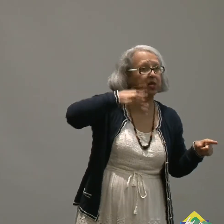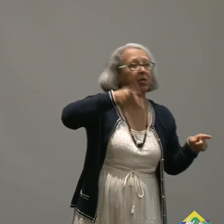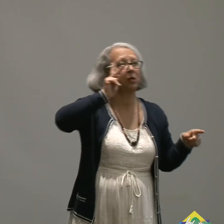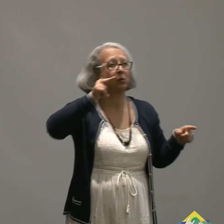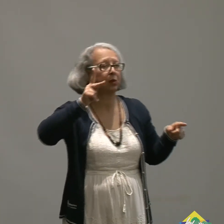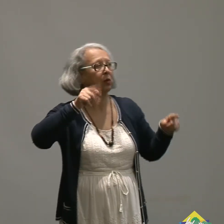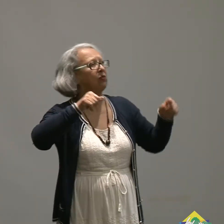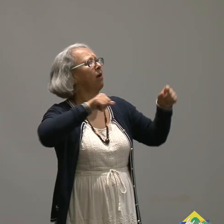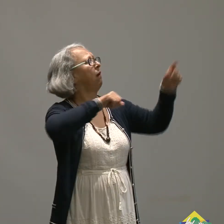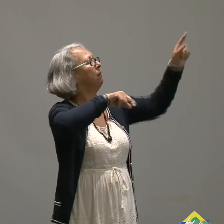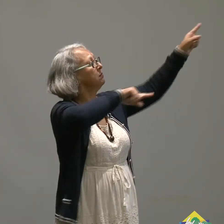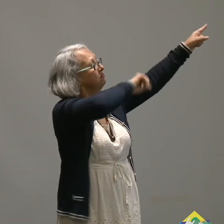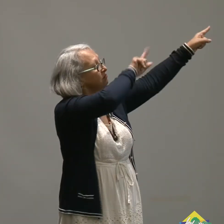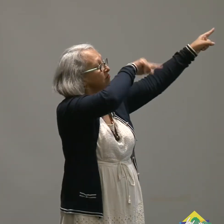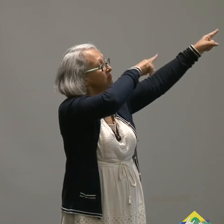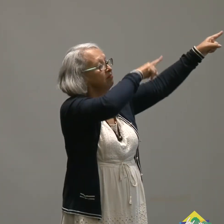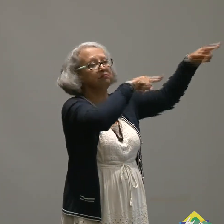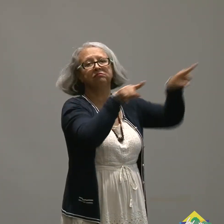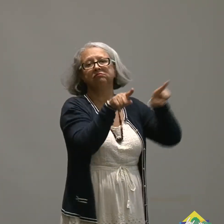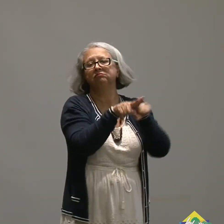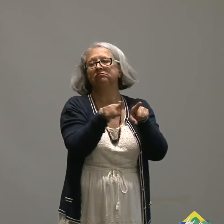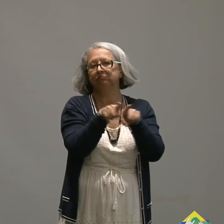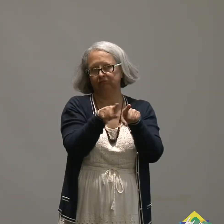Os surdos Guarani, Kaiowá,